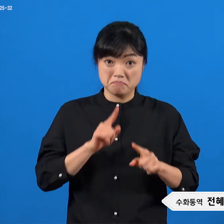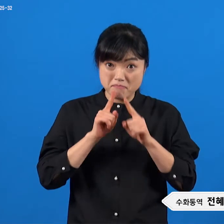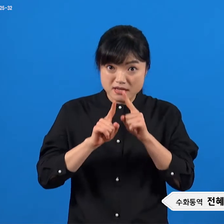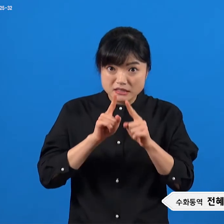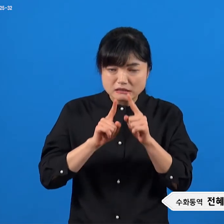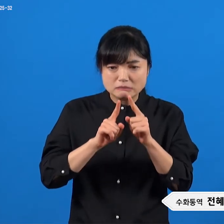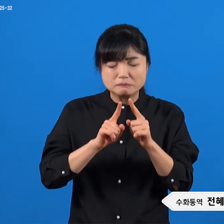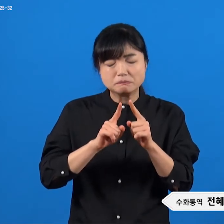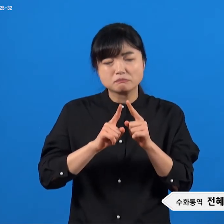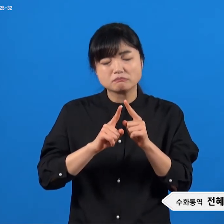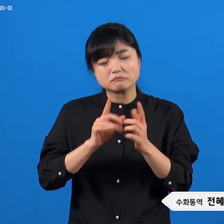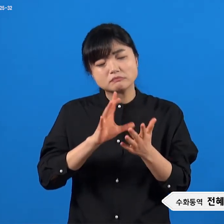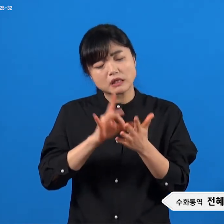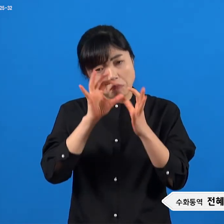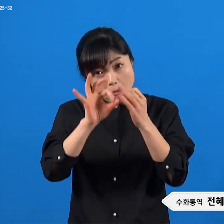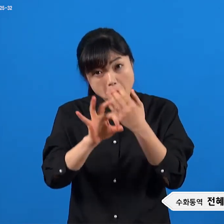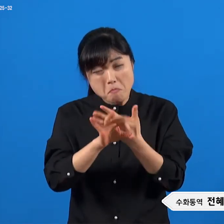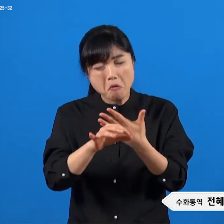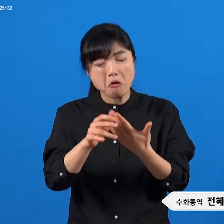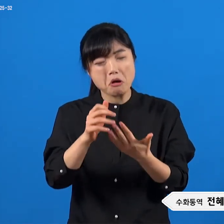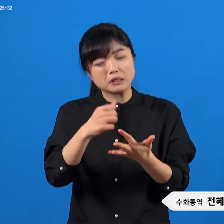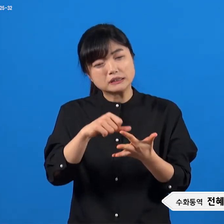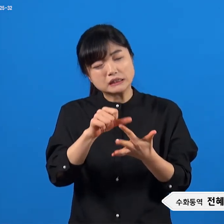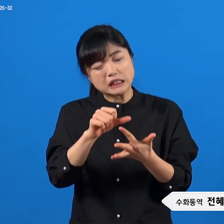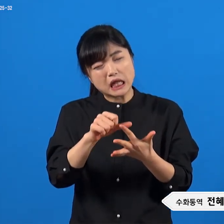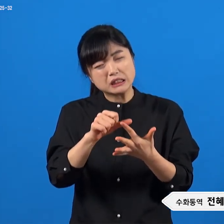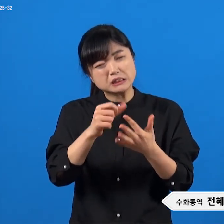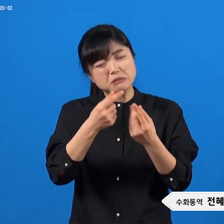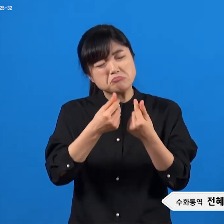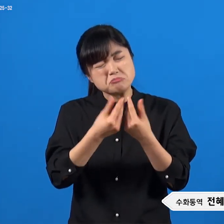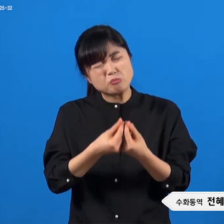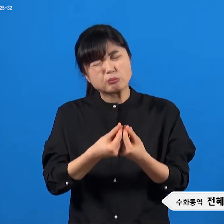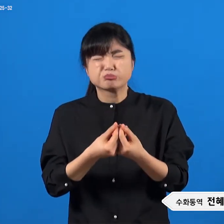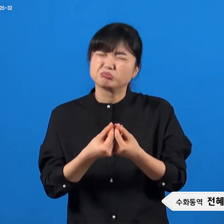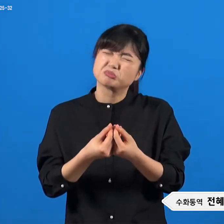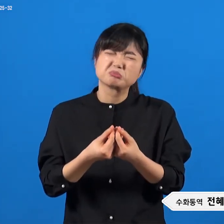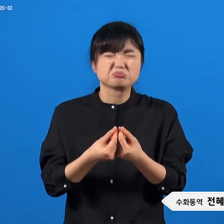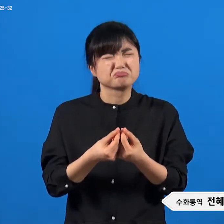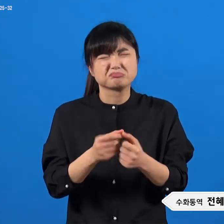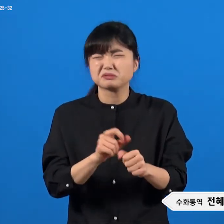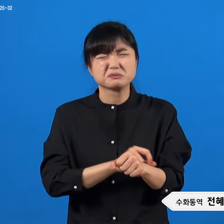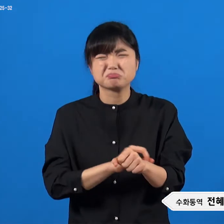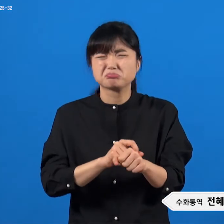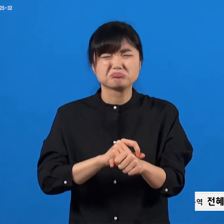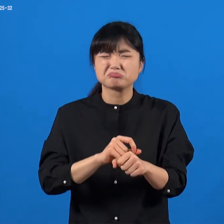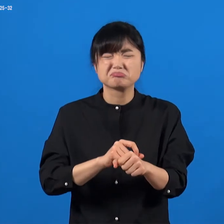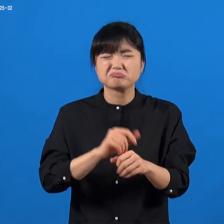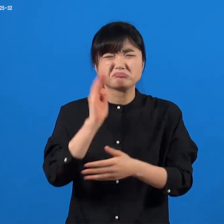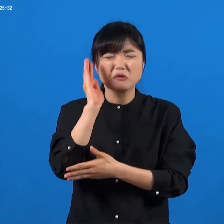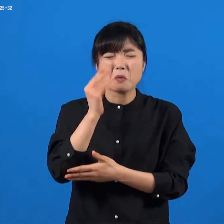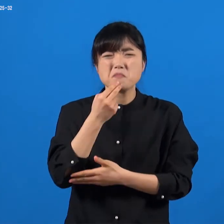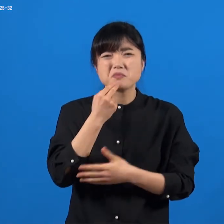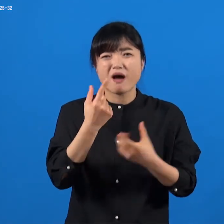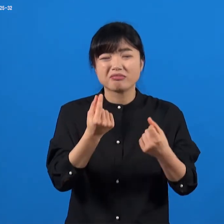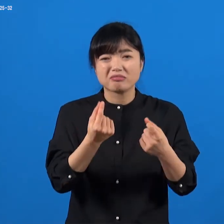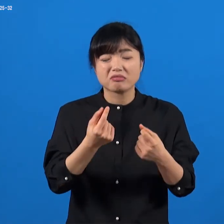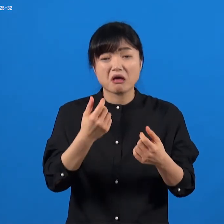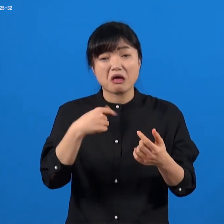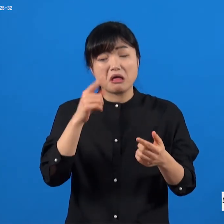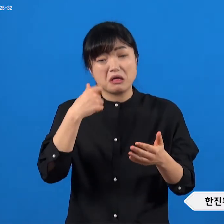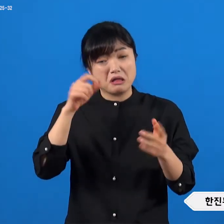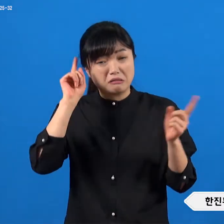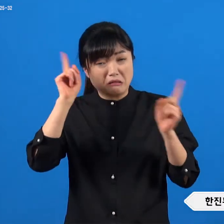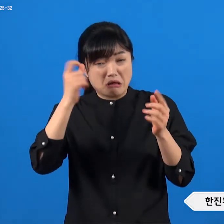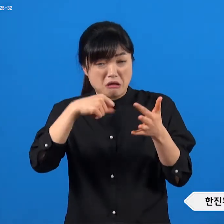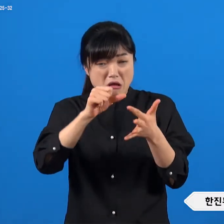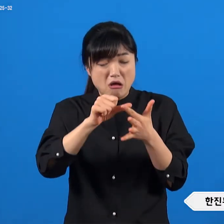지금 이 말씀은 언뜻 보면 탕자의 비유에서 불필요한 부분처럼 느껴집니다. 탕자가